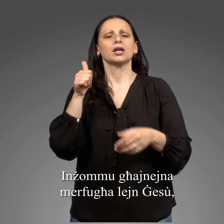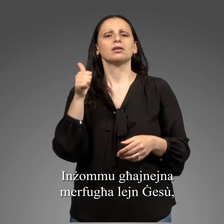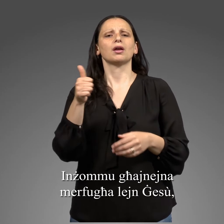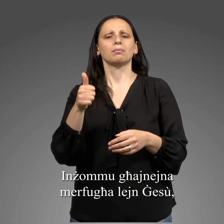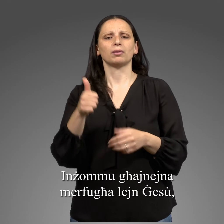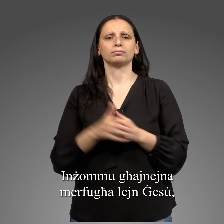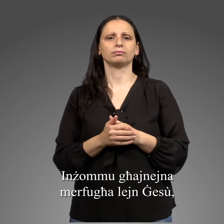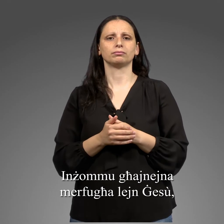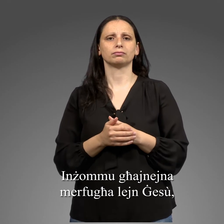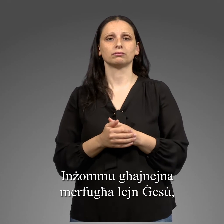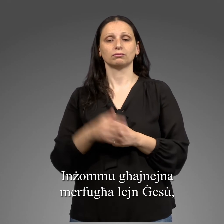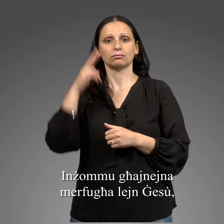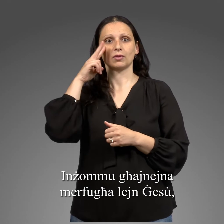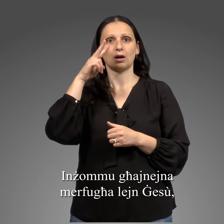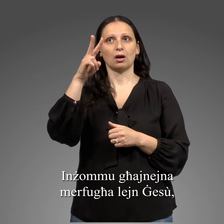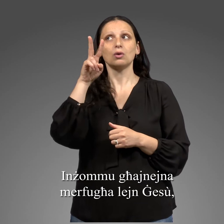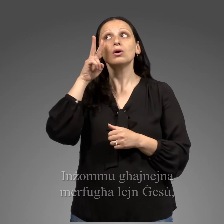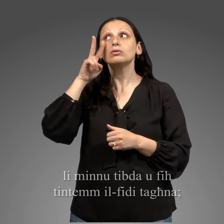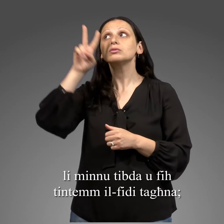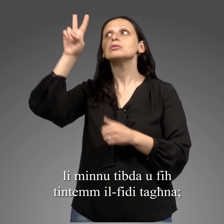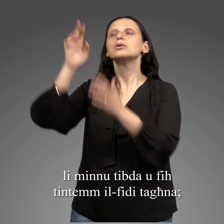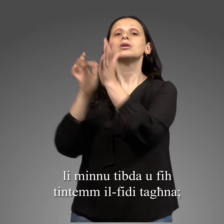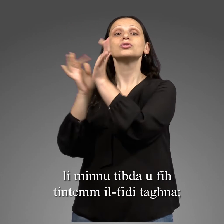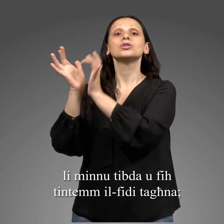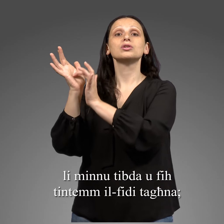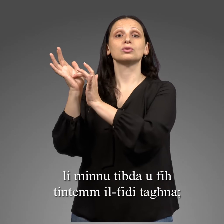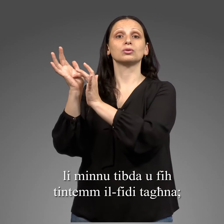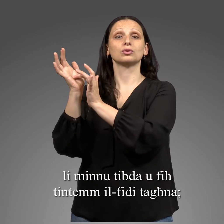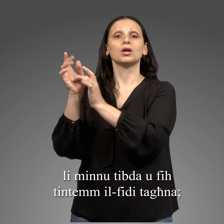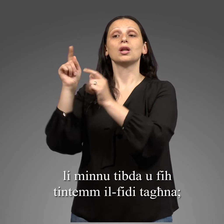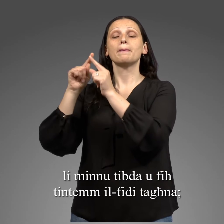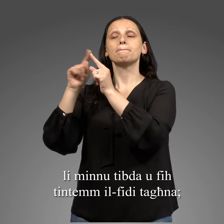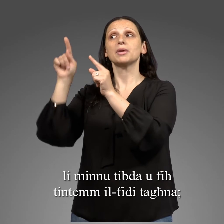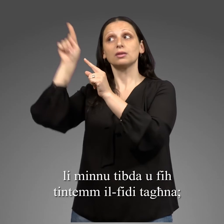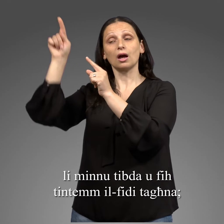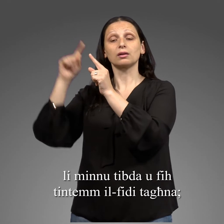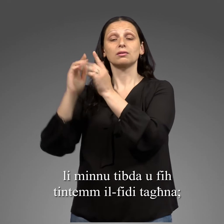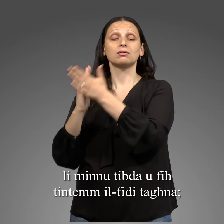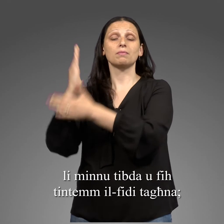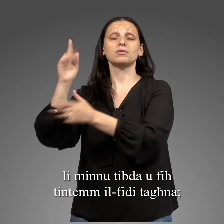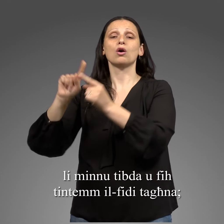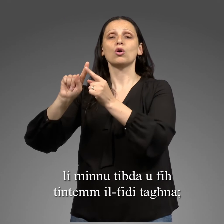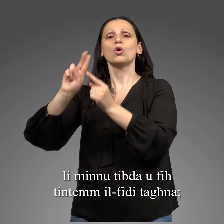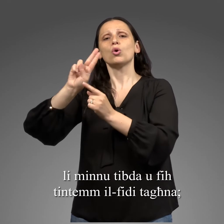n-zom maħjnejna ma-jrfu għalli nġesu, li minnu tibda u fieħt tintam il-fidda taħna.